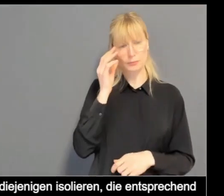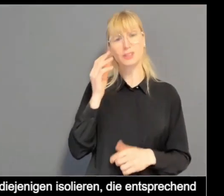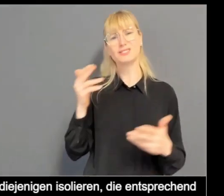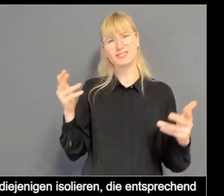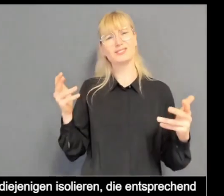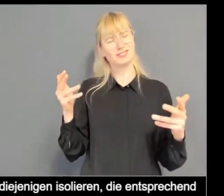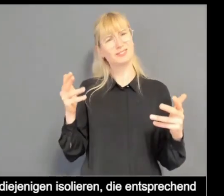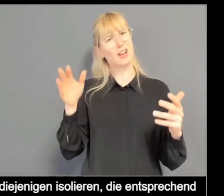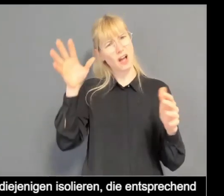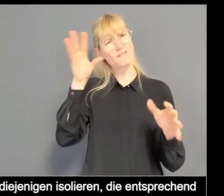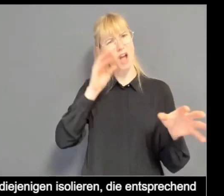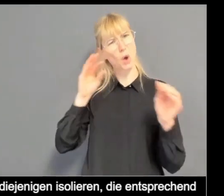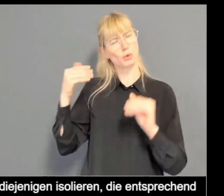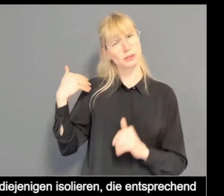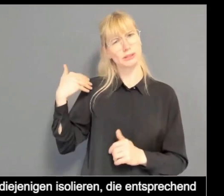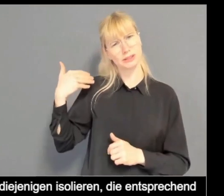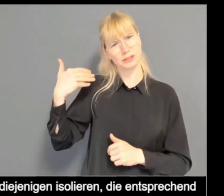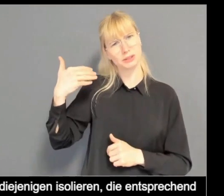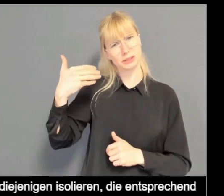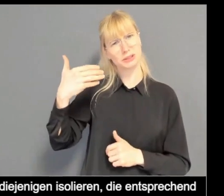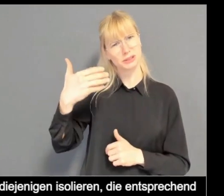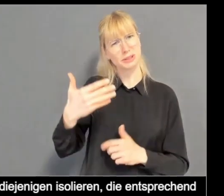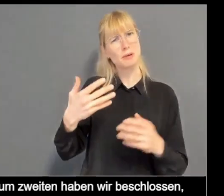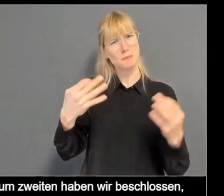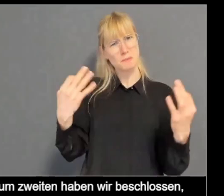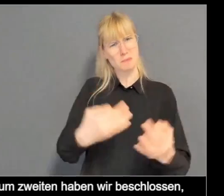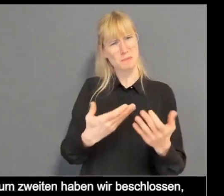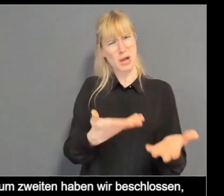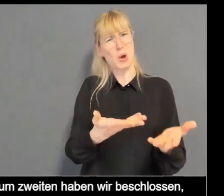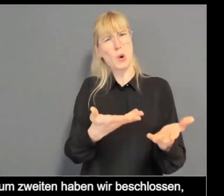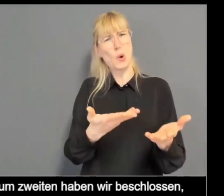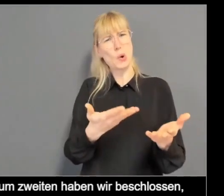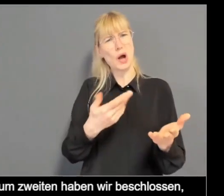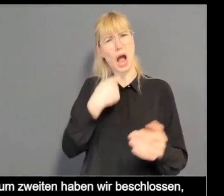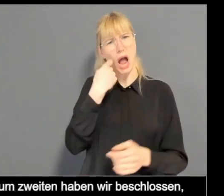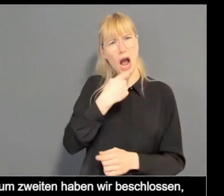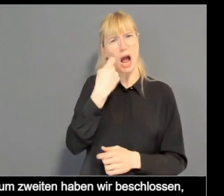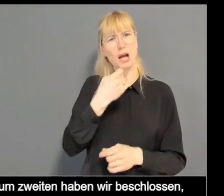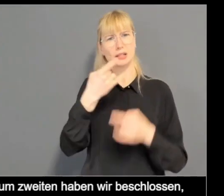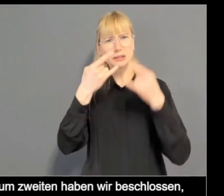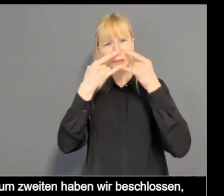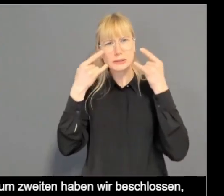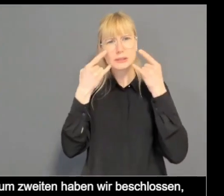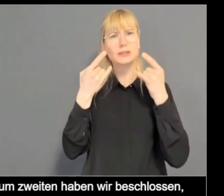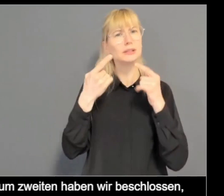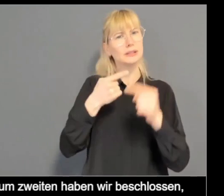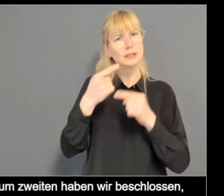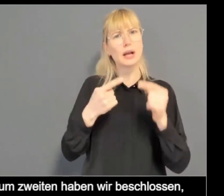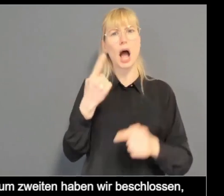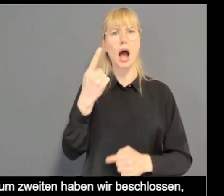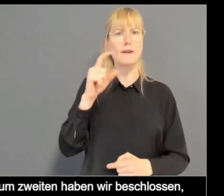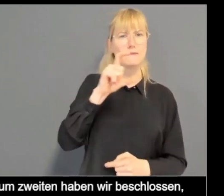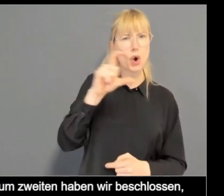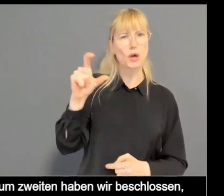die Woche. Das macht auch Sinn, aus unserer Sicht, es abzuschichten. Das sind die Erfahrungen auch der letzten 2 Jahre, dass